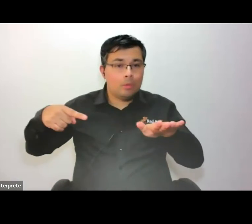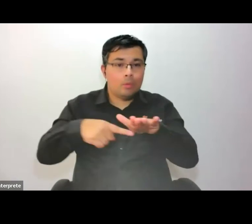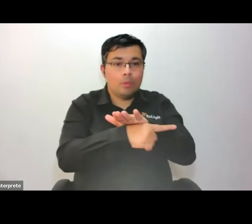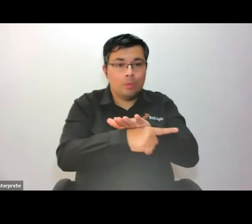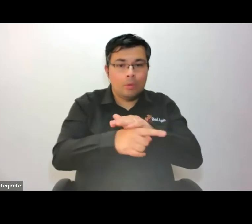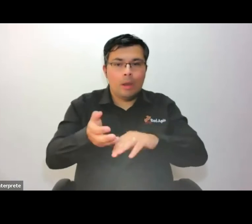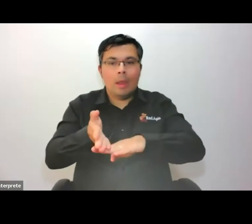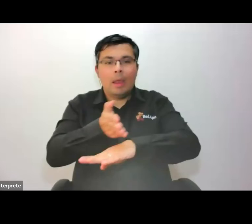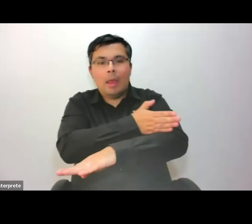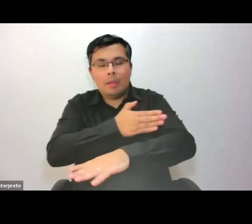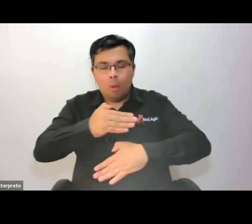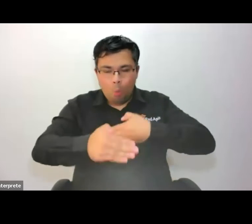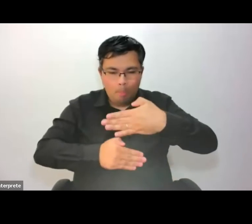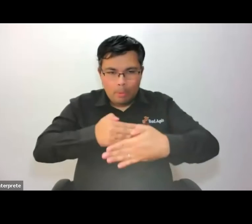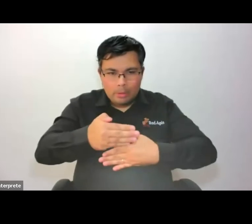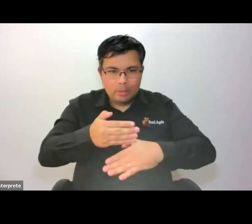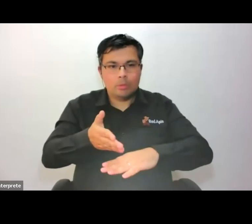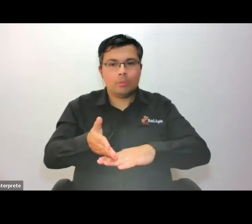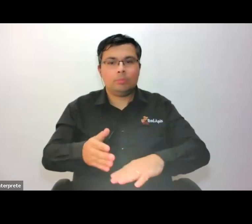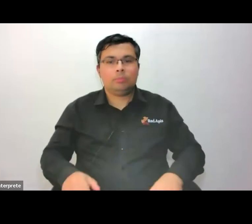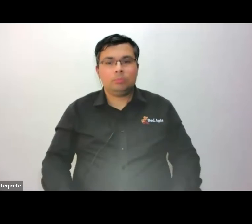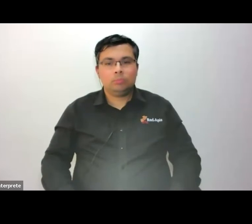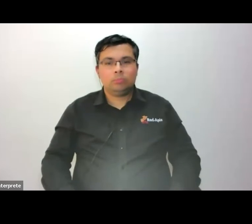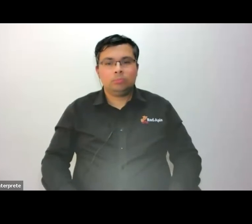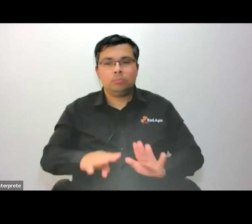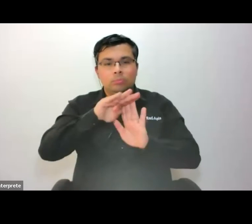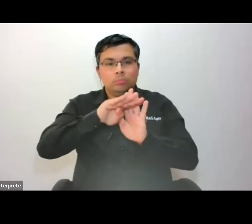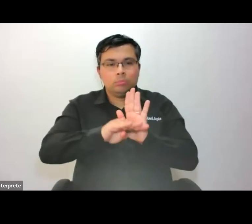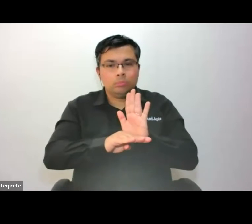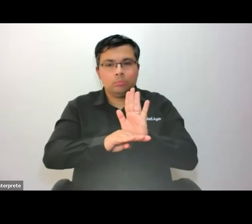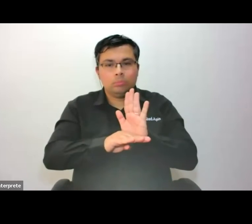por supuesto, las priorizaciones que establece